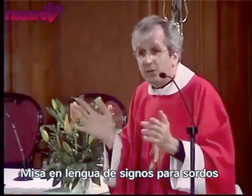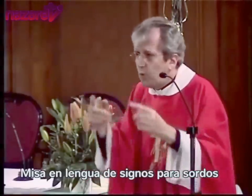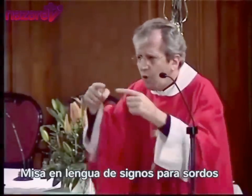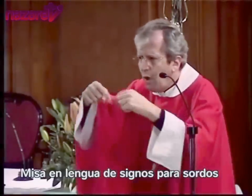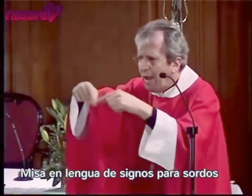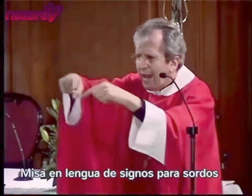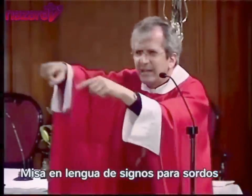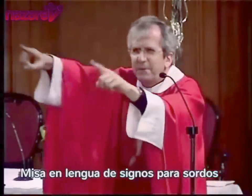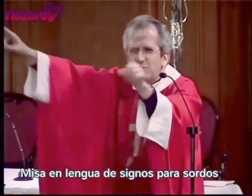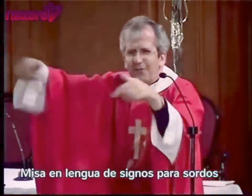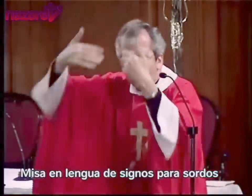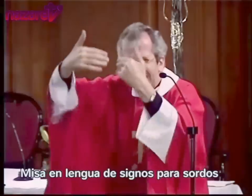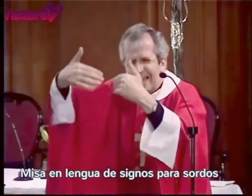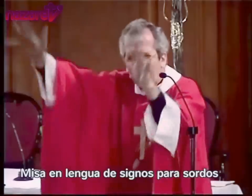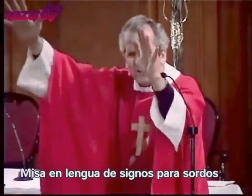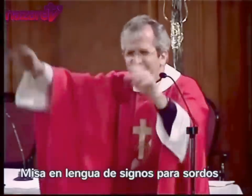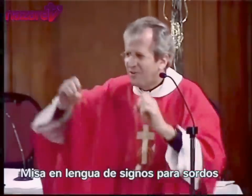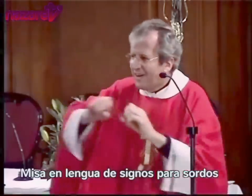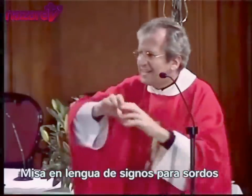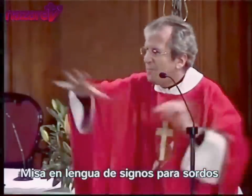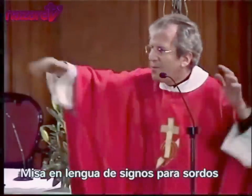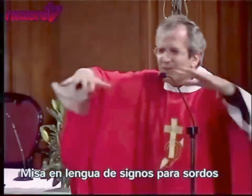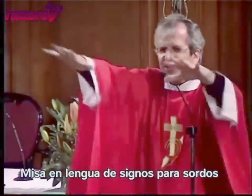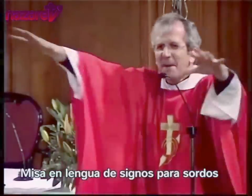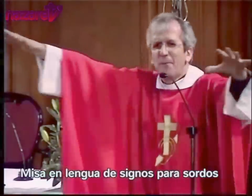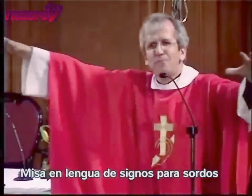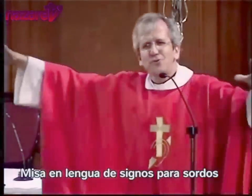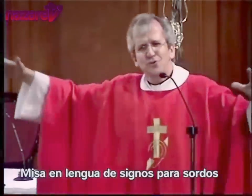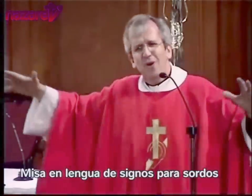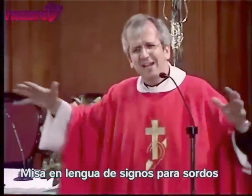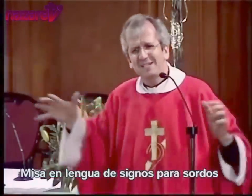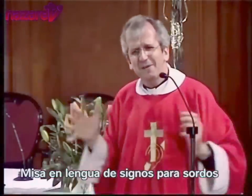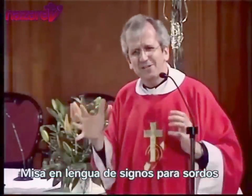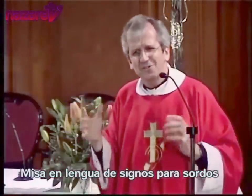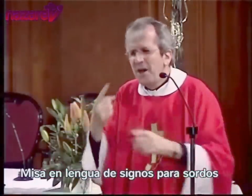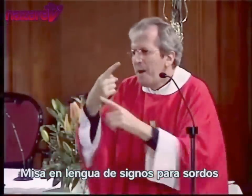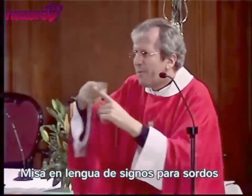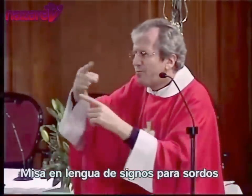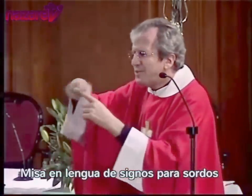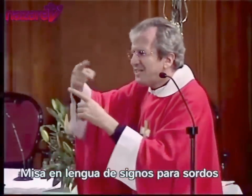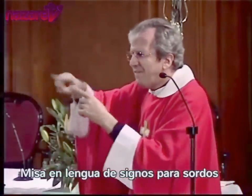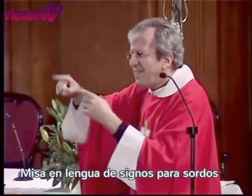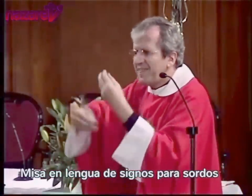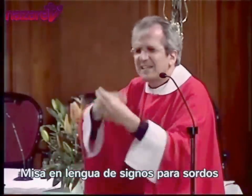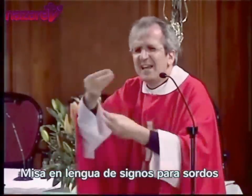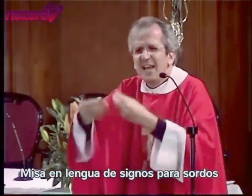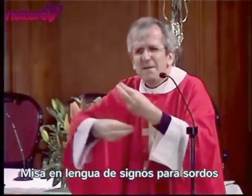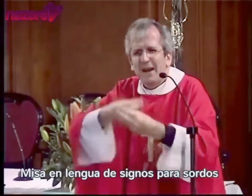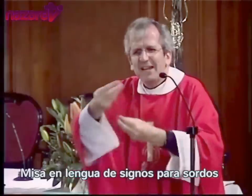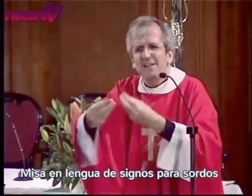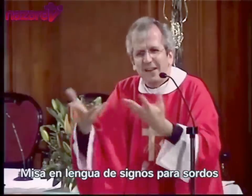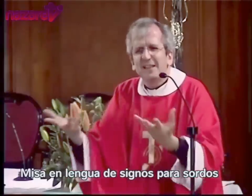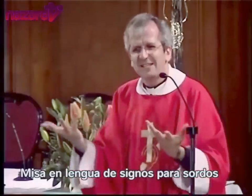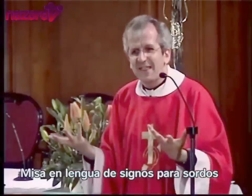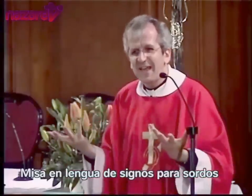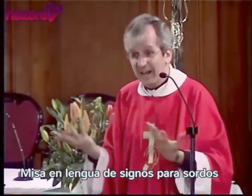el Espíritu. No, el Espíritu Santo está corriendo, está moviéndose por muchos lugares diversos, por muchas diferencias y